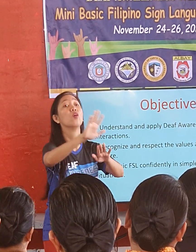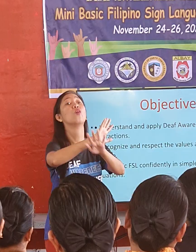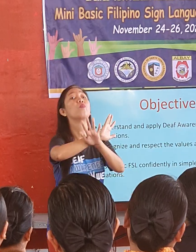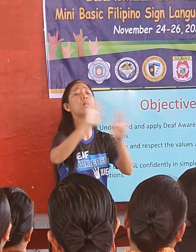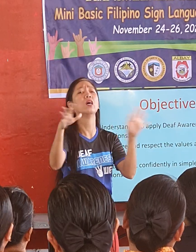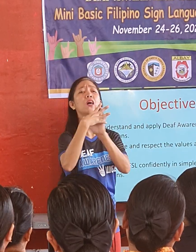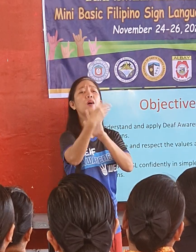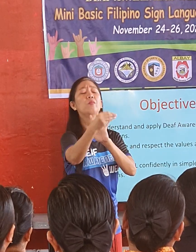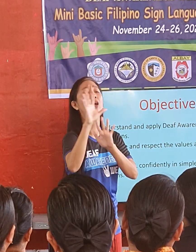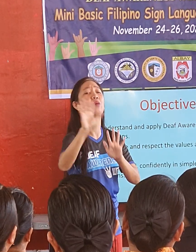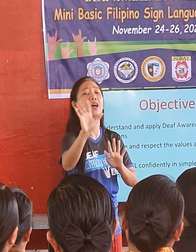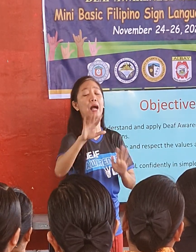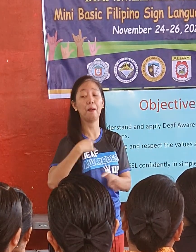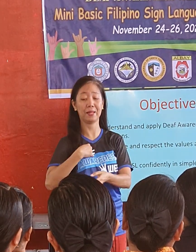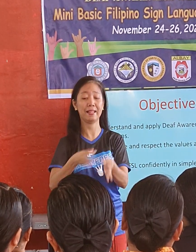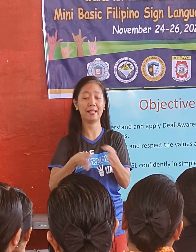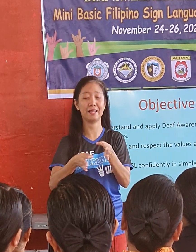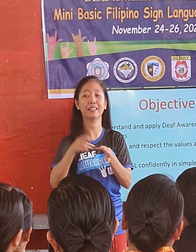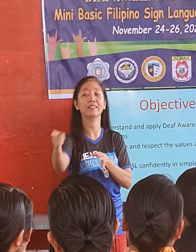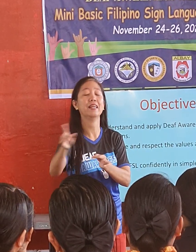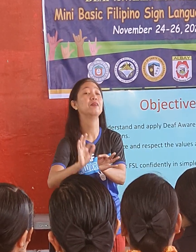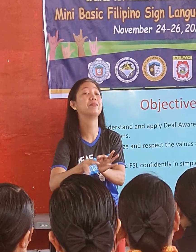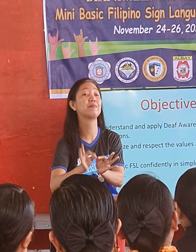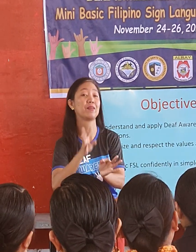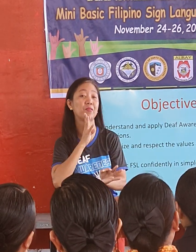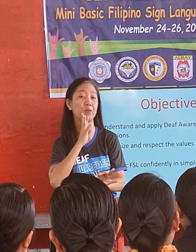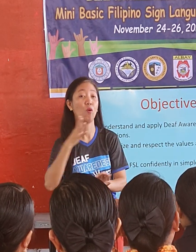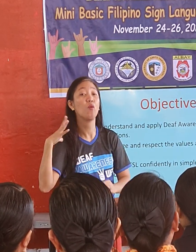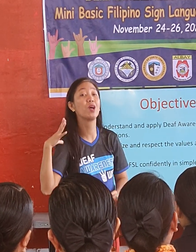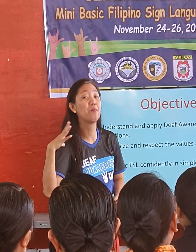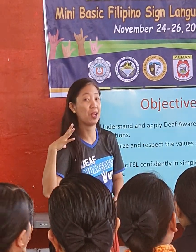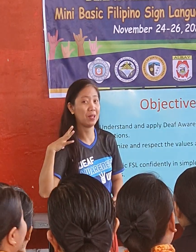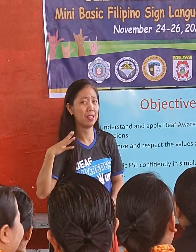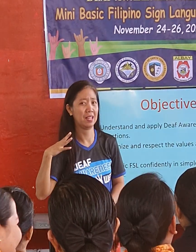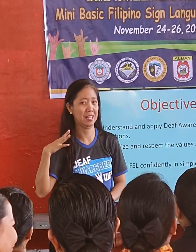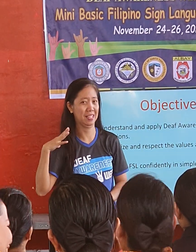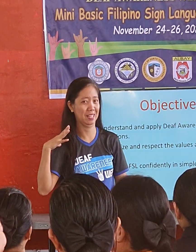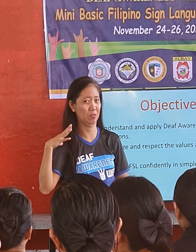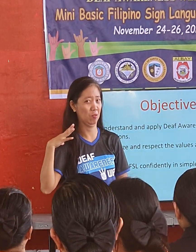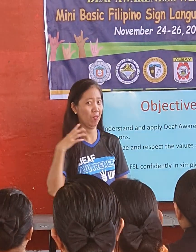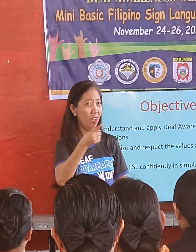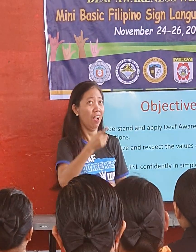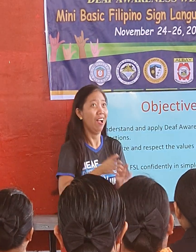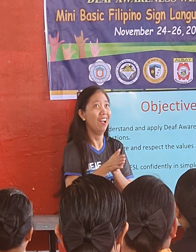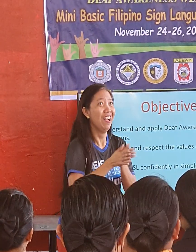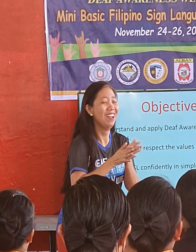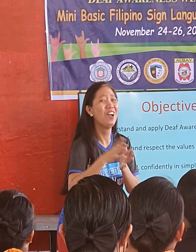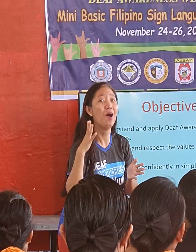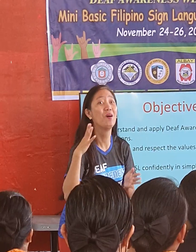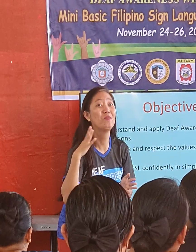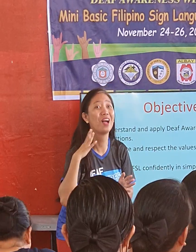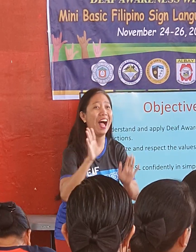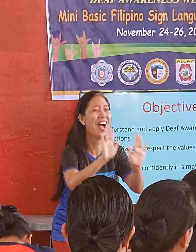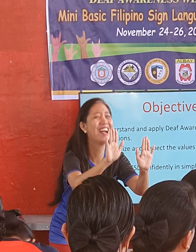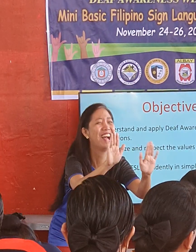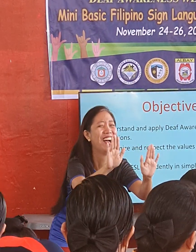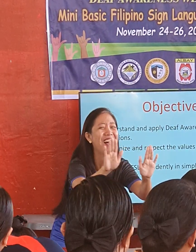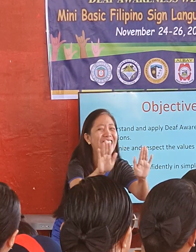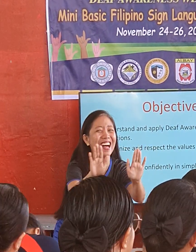Ay, wag naman ako kayo magsabi ng sila sa inyo. Explain ko muna po. Okay, wait lang. Excited na kayo ha? Wait lang,